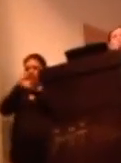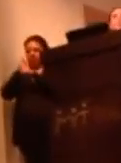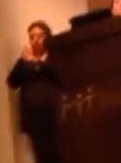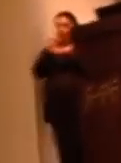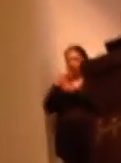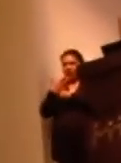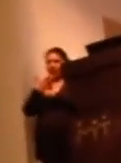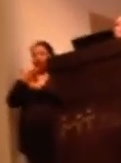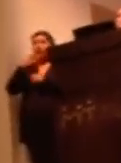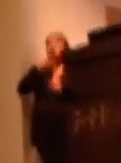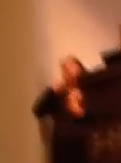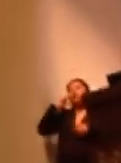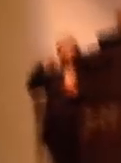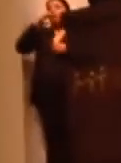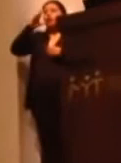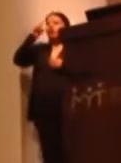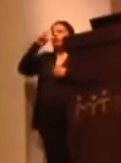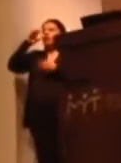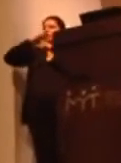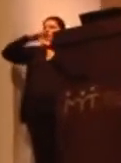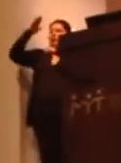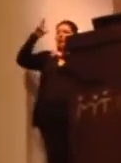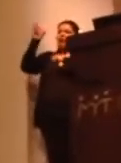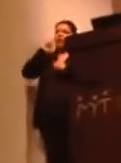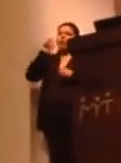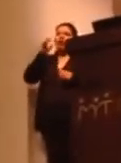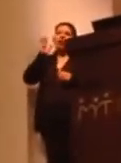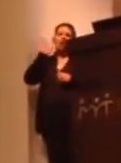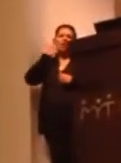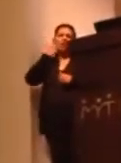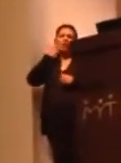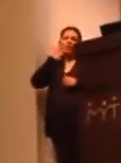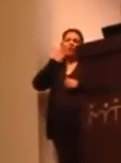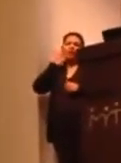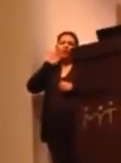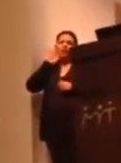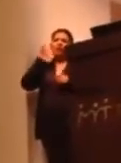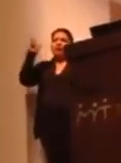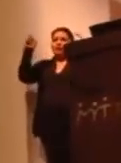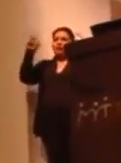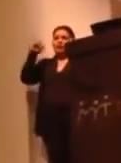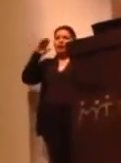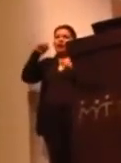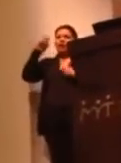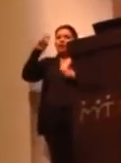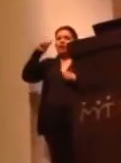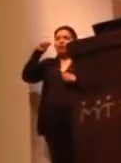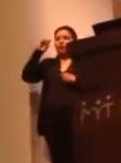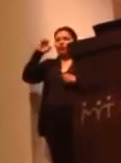arriba, ¿cuándo oyeron el tema de autoestima?